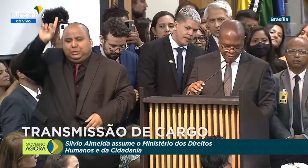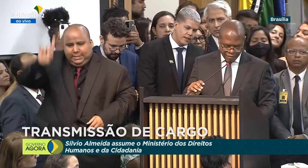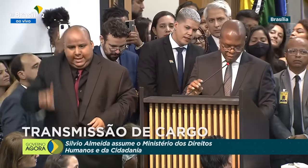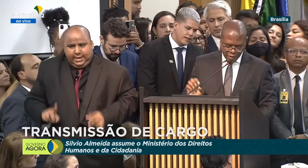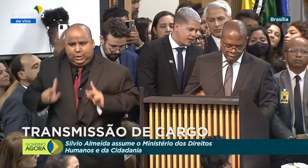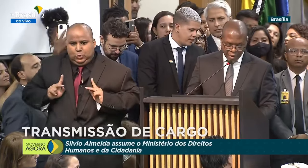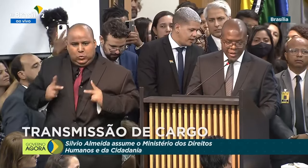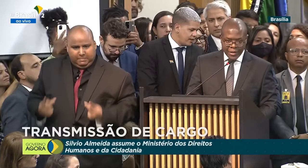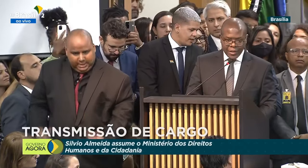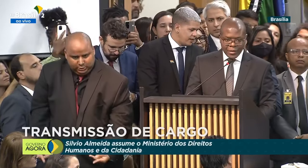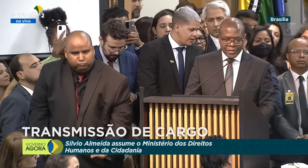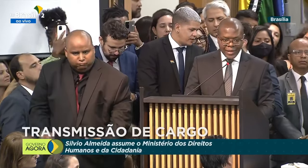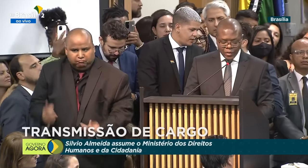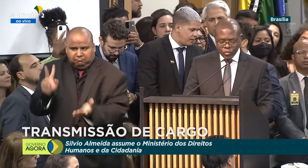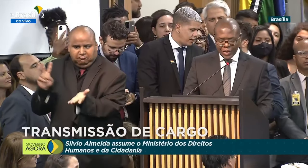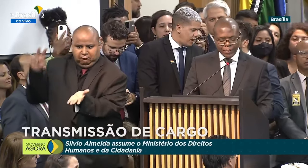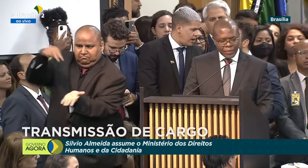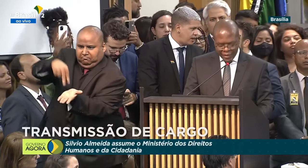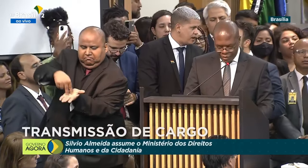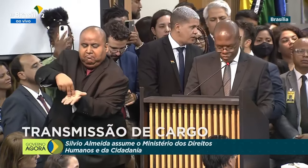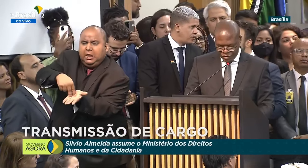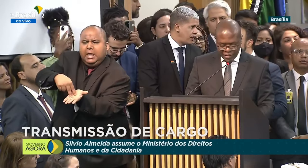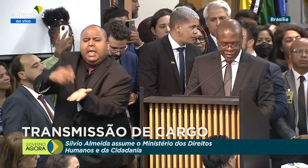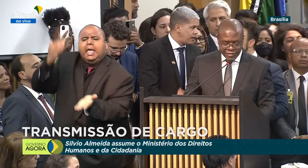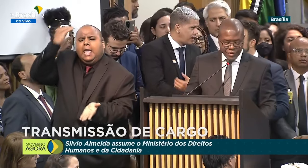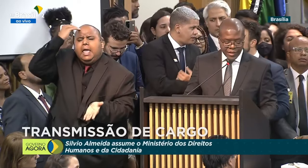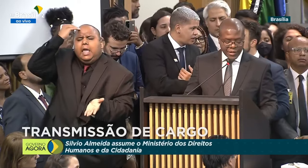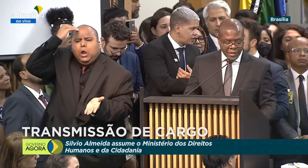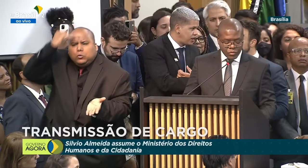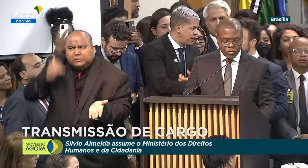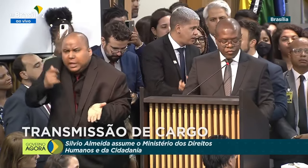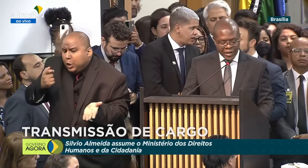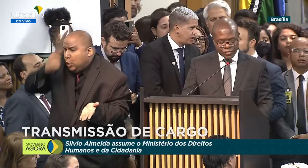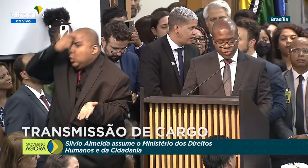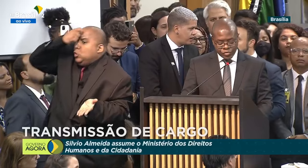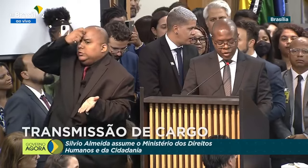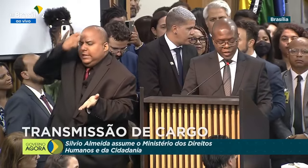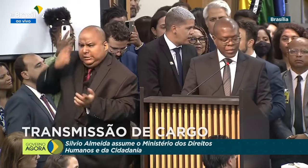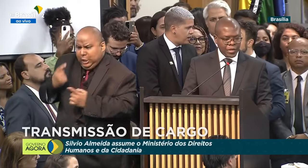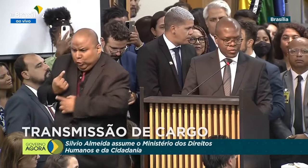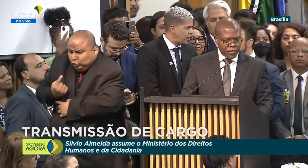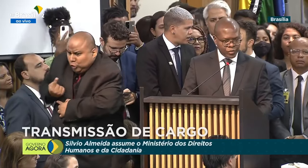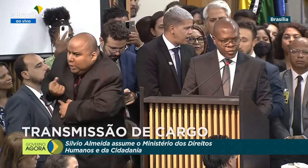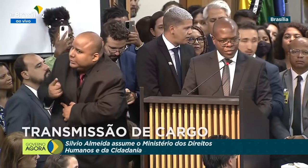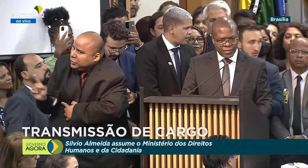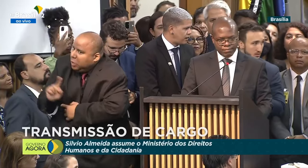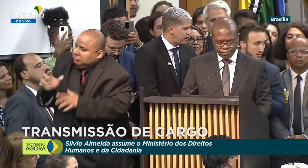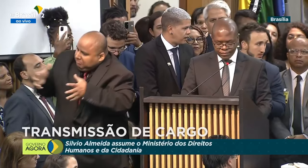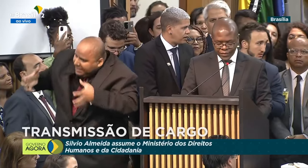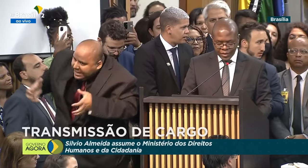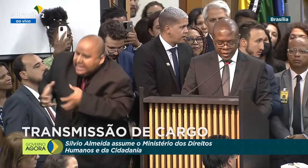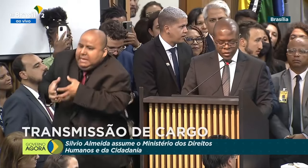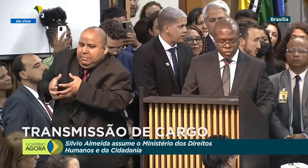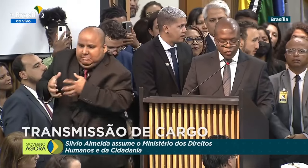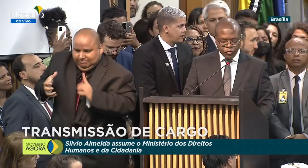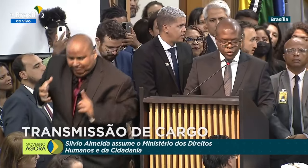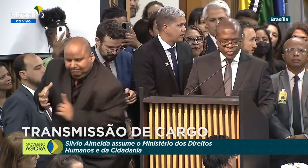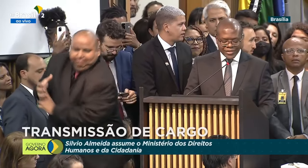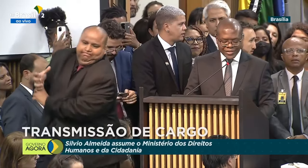humanos e cidadania tendo a plena consciência de que não o faço só e nem mesmo faz por mim